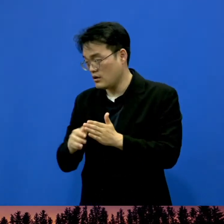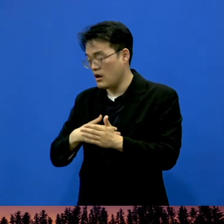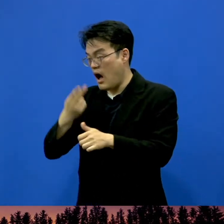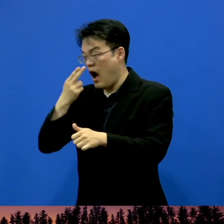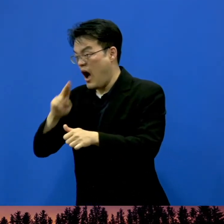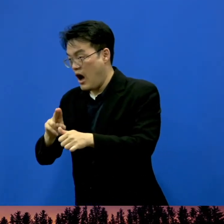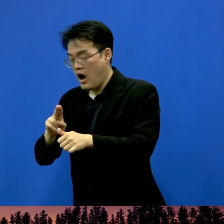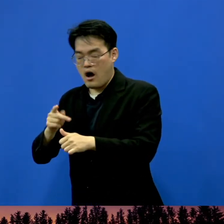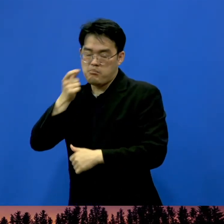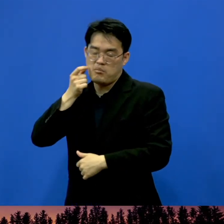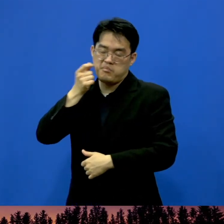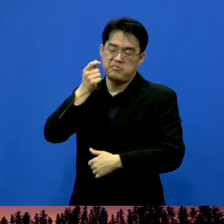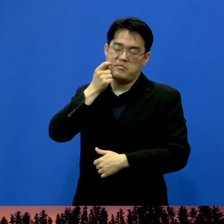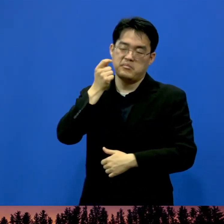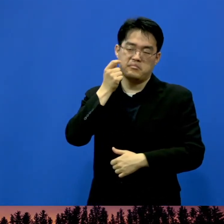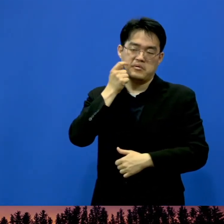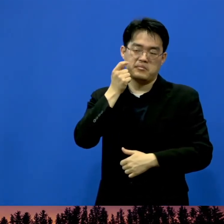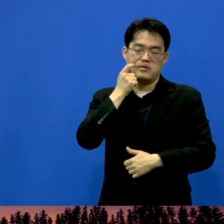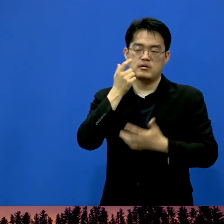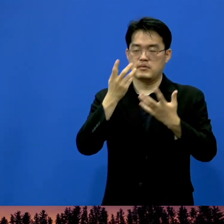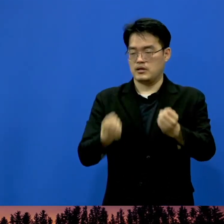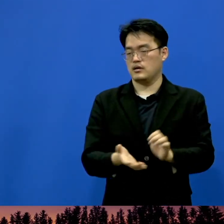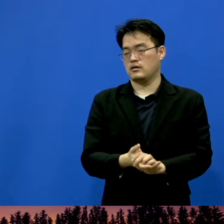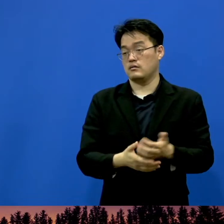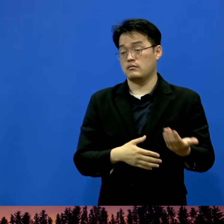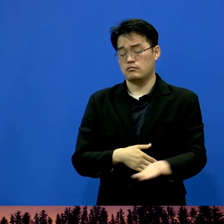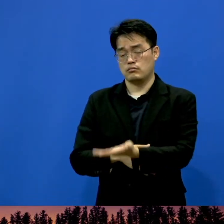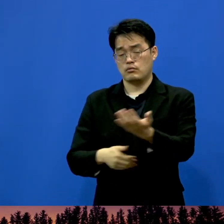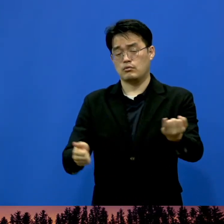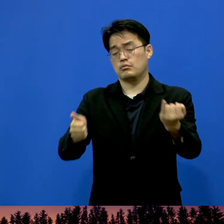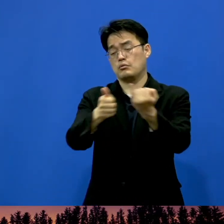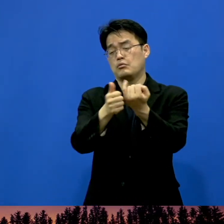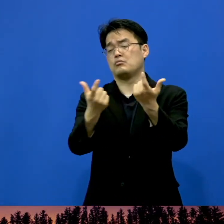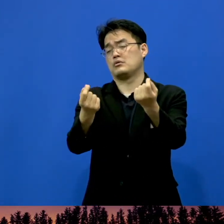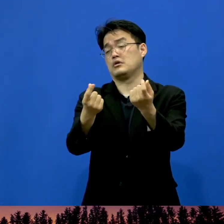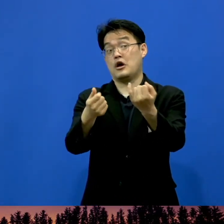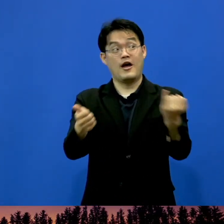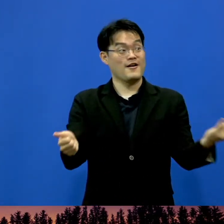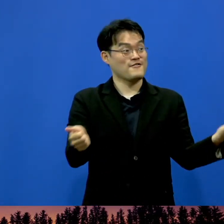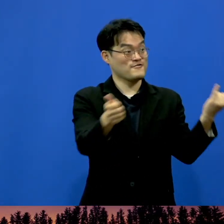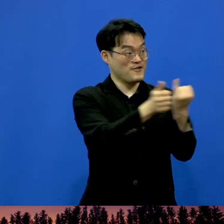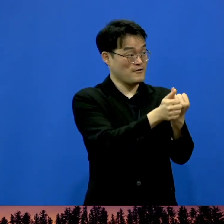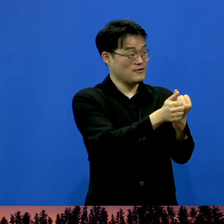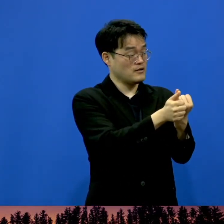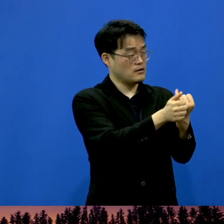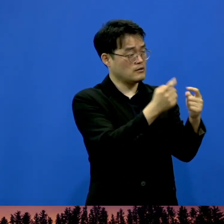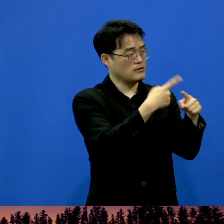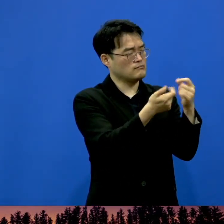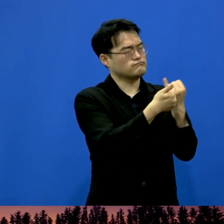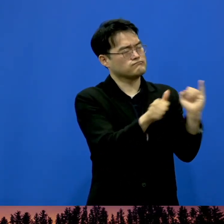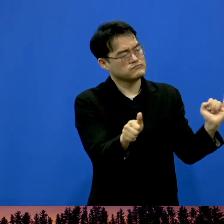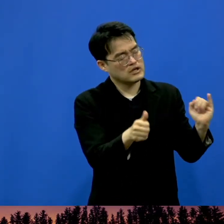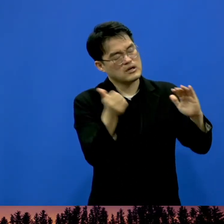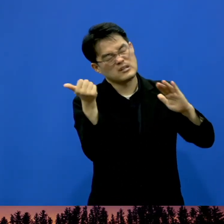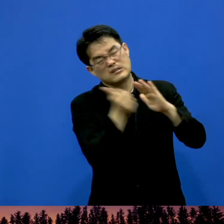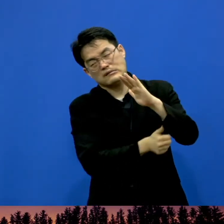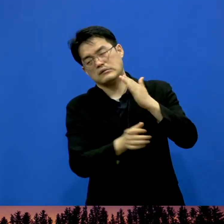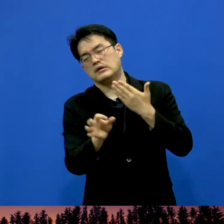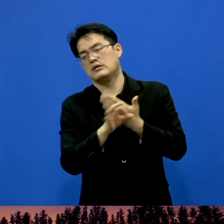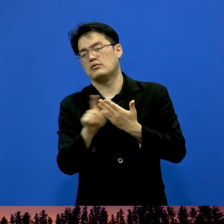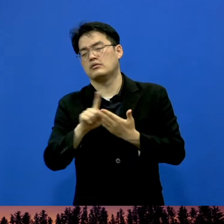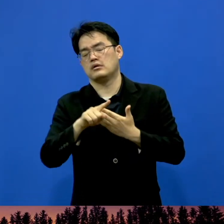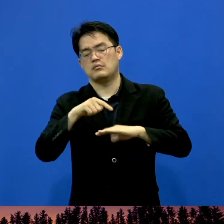꼼짝을 못하는 거죠. 결혼도 마찬가지예요. 여러분, 한 번 실패가 있었죠. 두려움이 큰 것이죠. 또